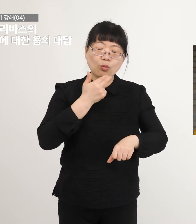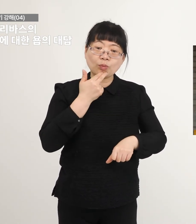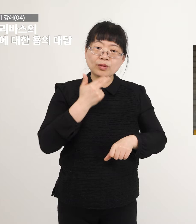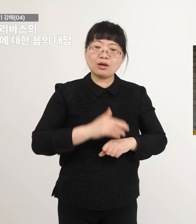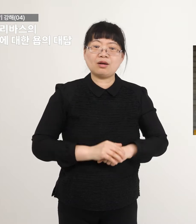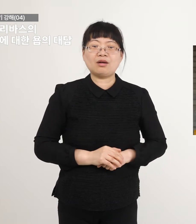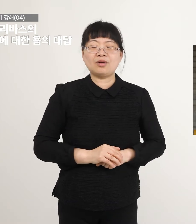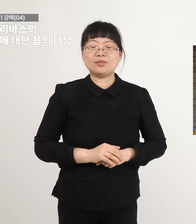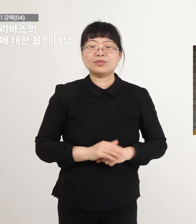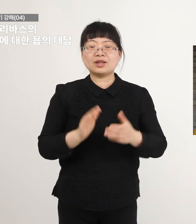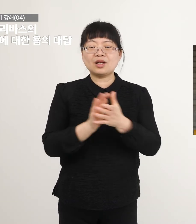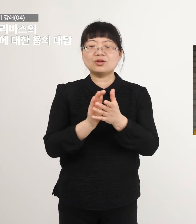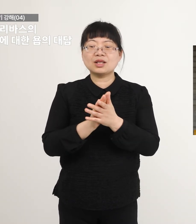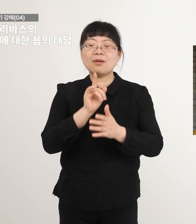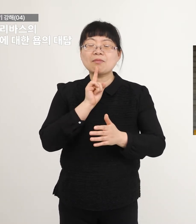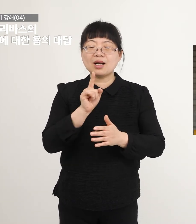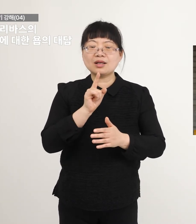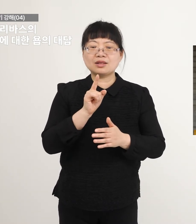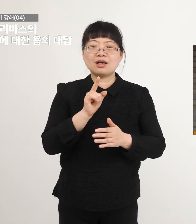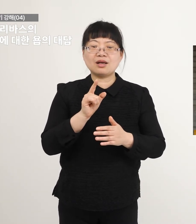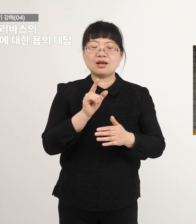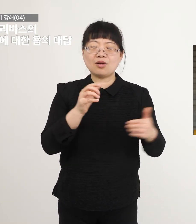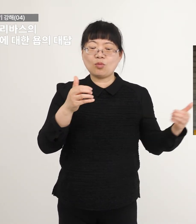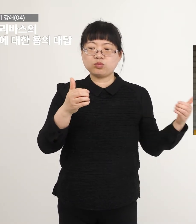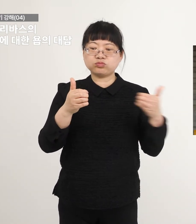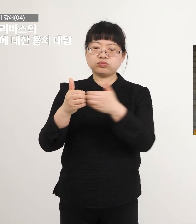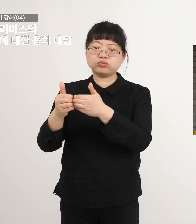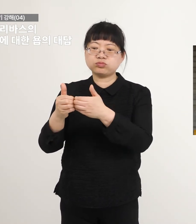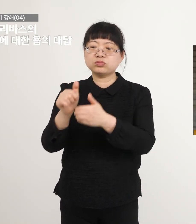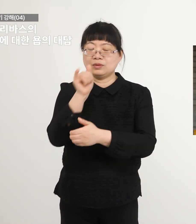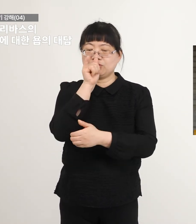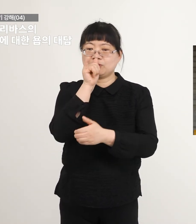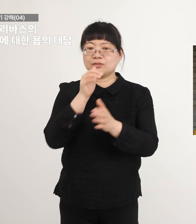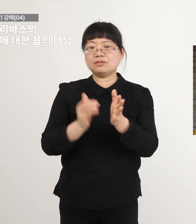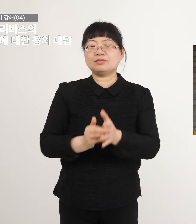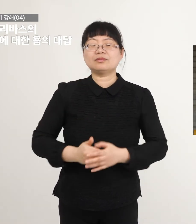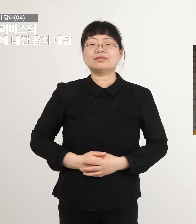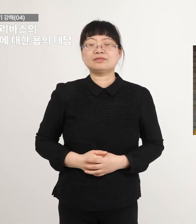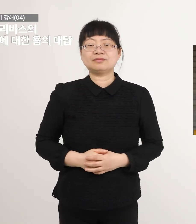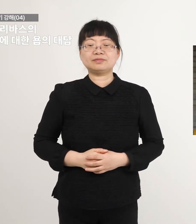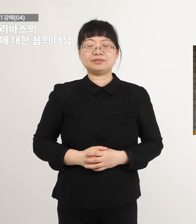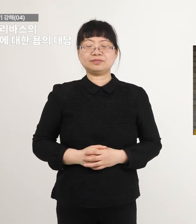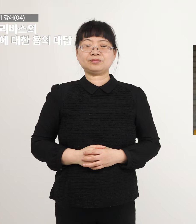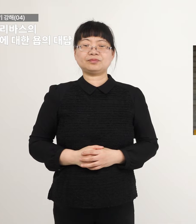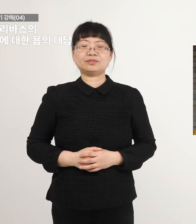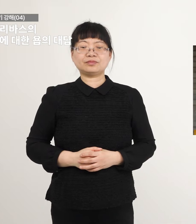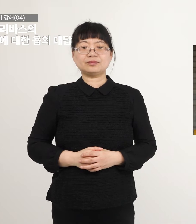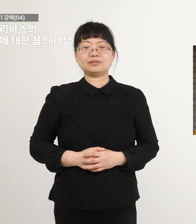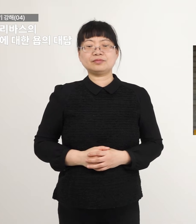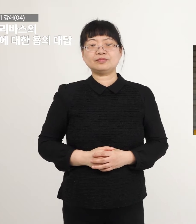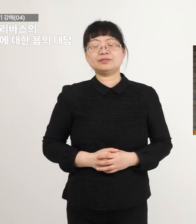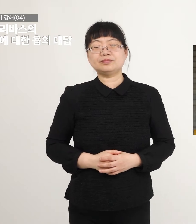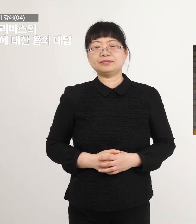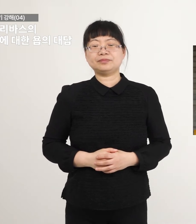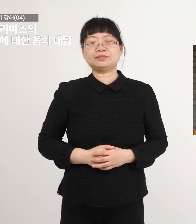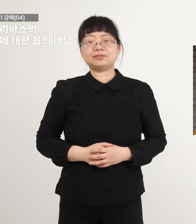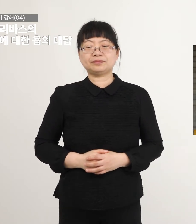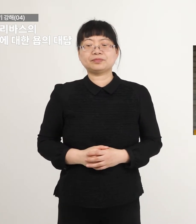아예 친구들의 말에 정면으로 더 한 걸음 들어가서 절규하는